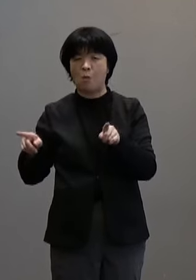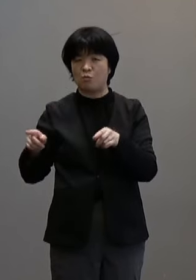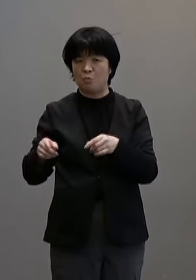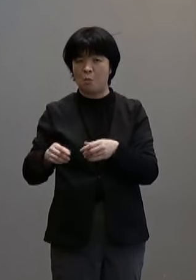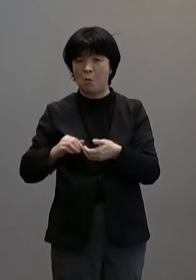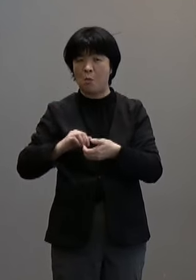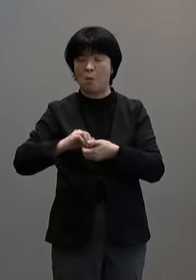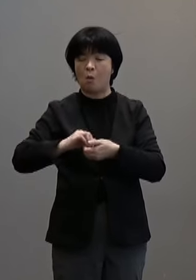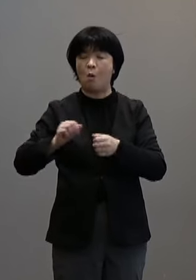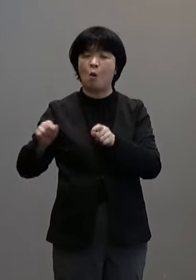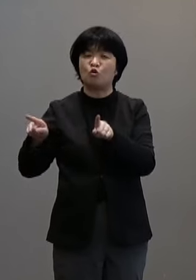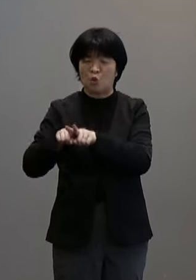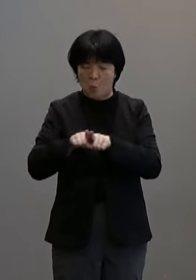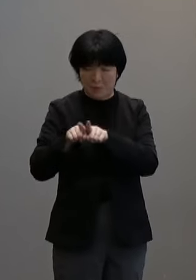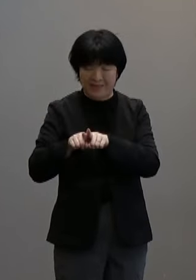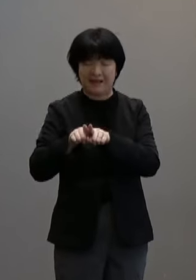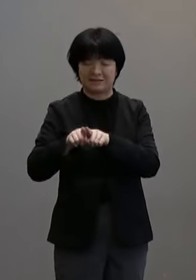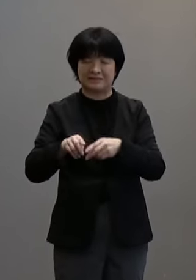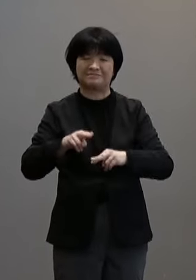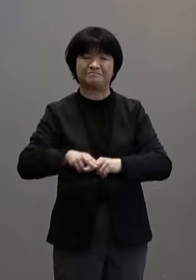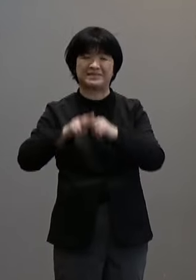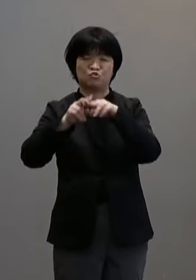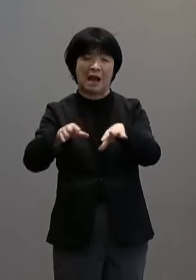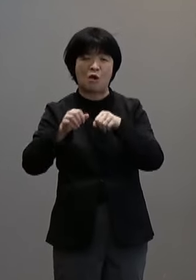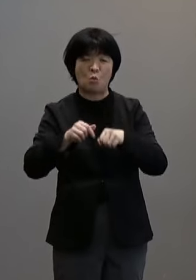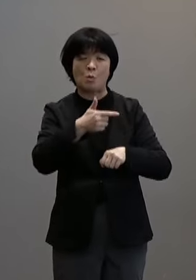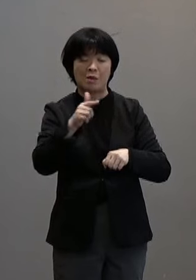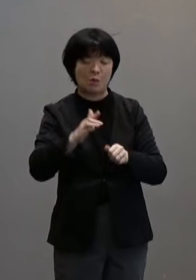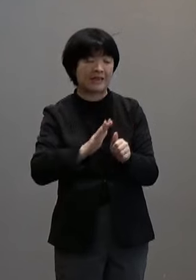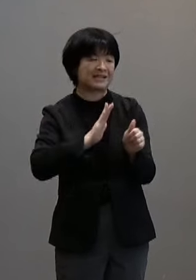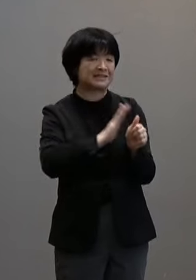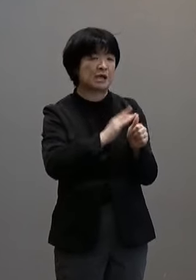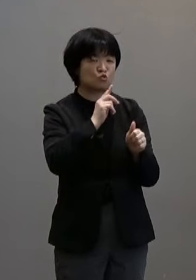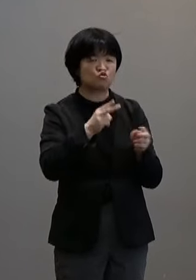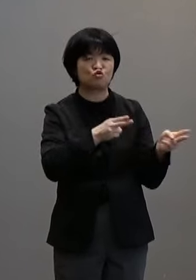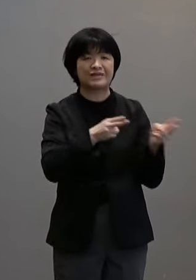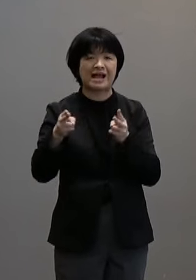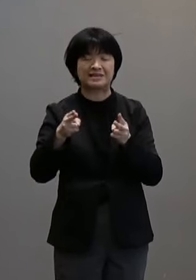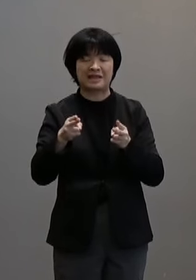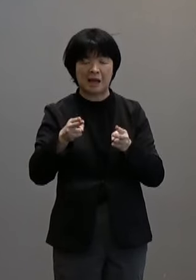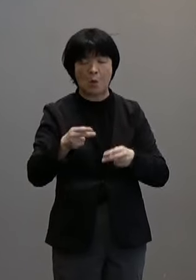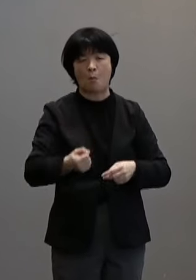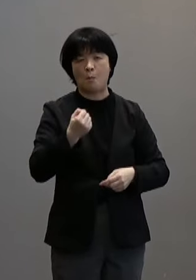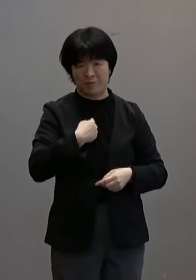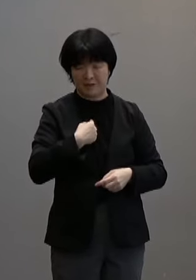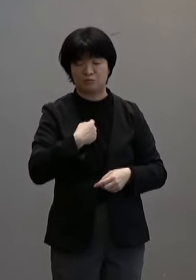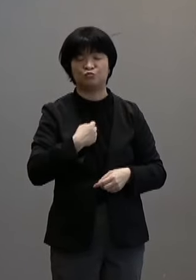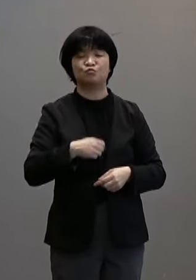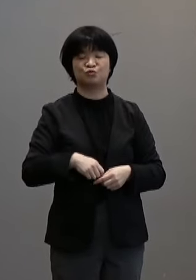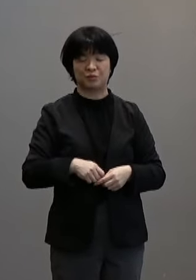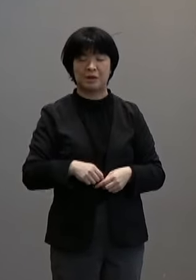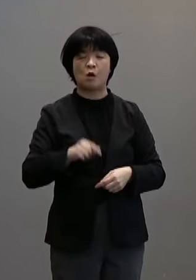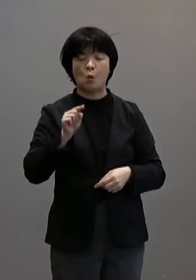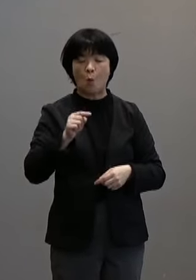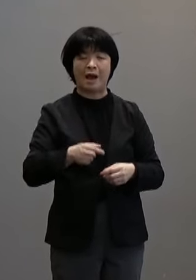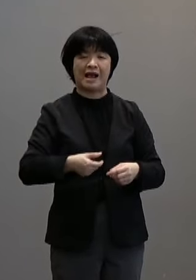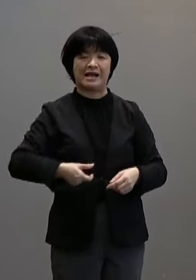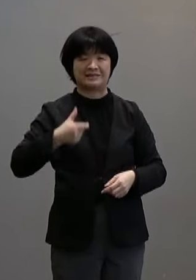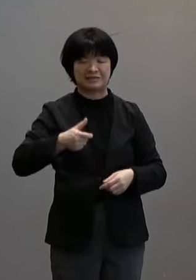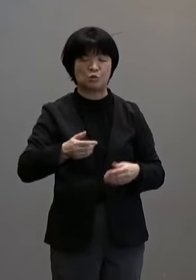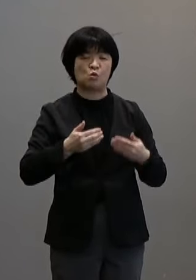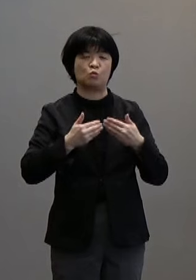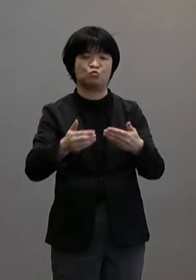によって確保してです、ね、それを提供して支援をする、まあ、そうした体制を取っておりますので、まあ、その点しっかりと続けていきたいと思います。あとはもう